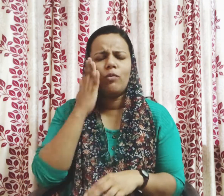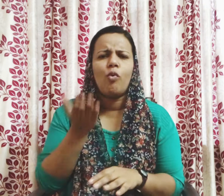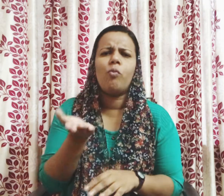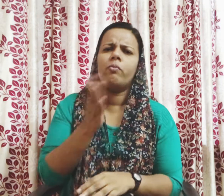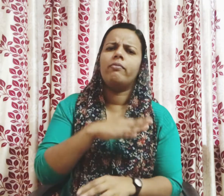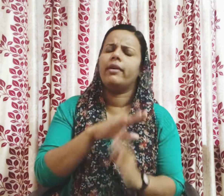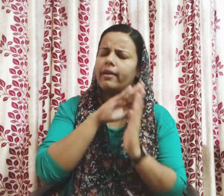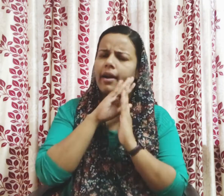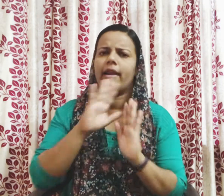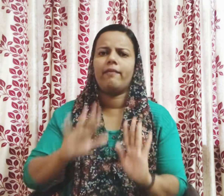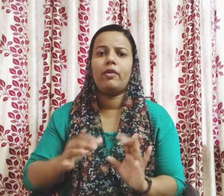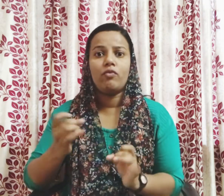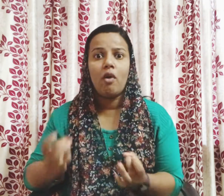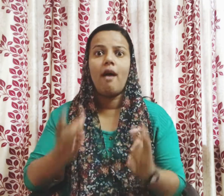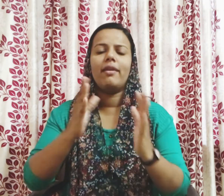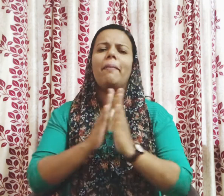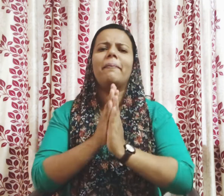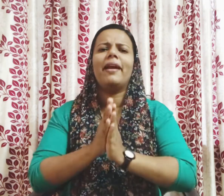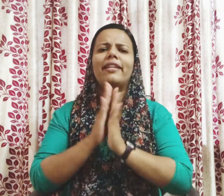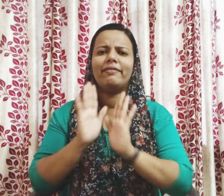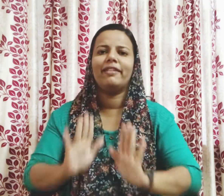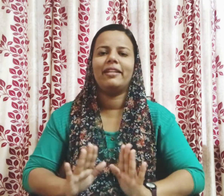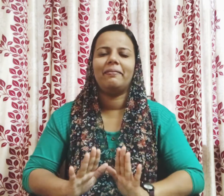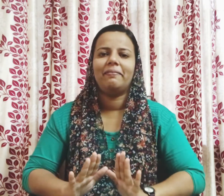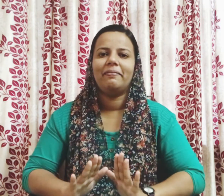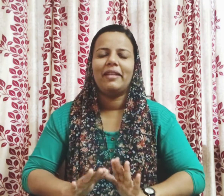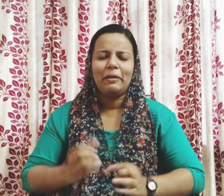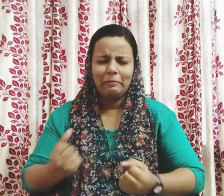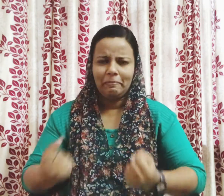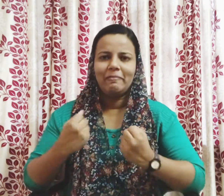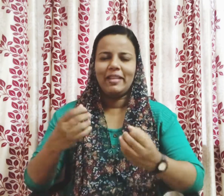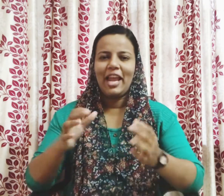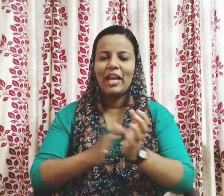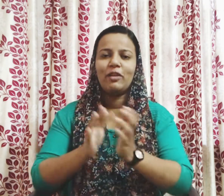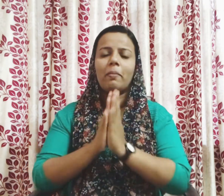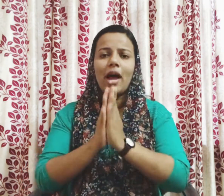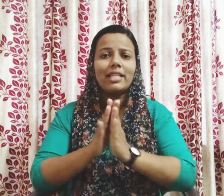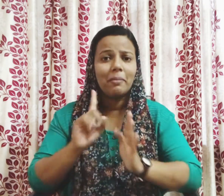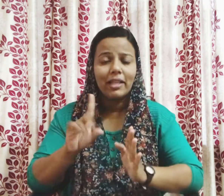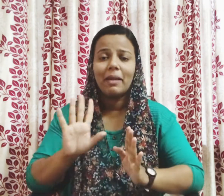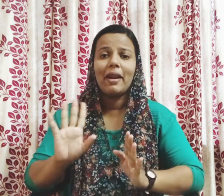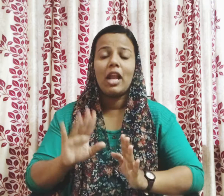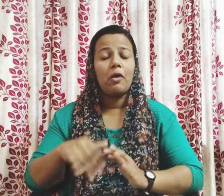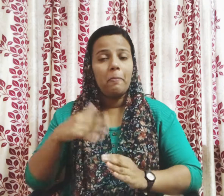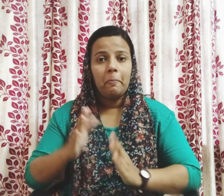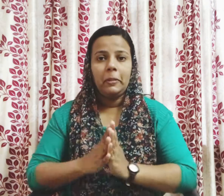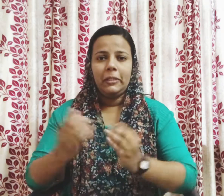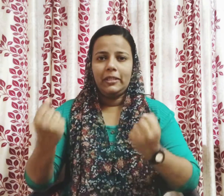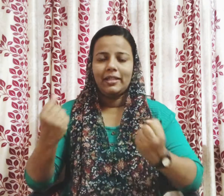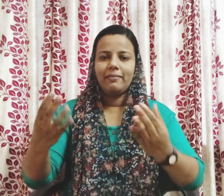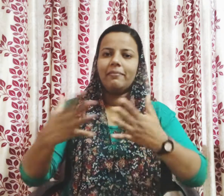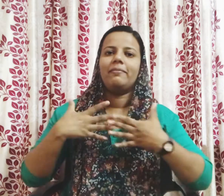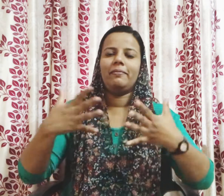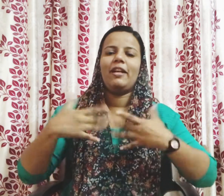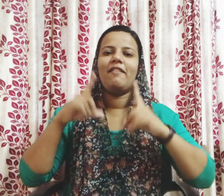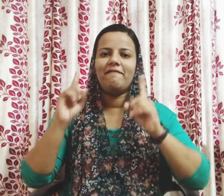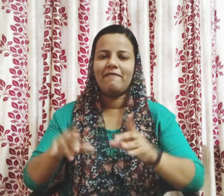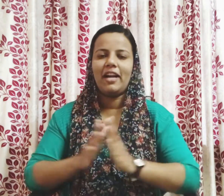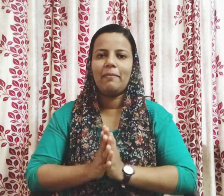കിടക്ക്, എന്നിട്ട് രാവിലെ എഴുന്നേറ്റ് ഒന്ന് പ്രാർത്ഥിച്ചേ, ഒന്ന് ഒന്ന് പ്രാപിച്ചേ. പ്രാർത്ഥിക്കാൻ മാത്രമല്ല ഞാൻ പറഞ്ഞത്, നിങ്ങളൊന്ന് പ്രാപിക്കുക കൂടെ ചെയ്യണം.